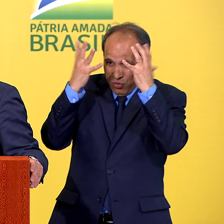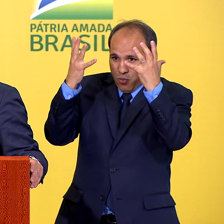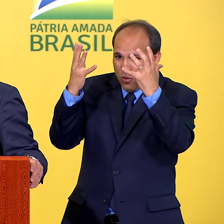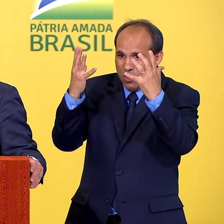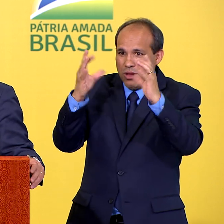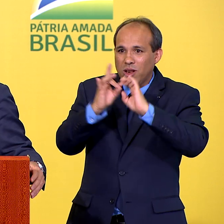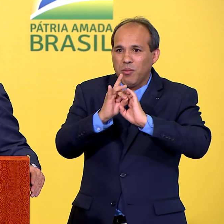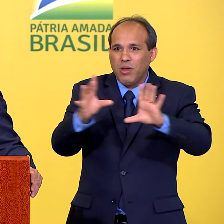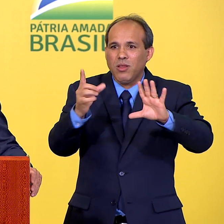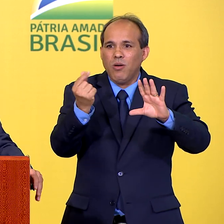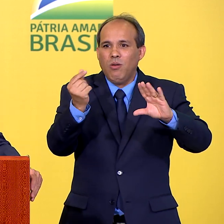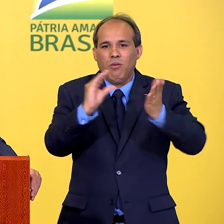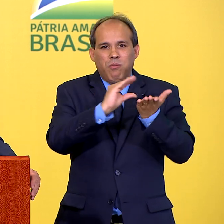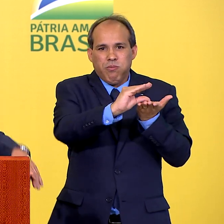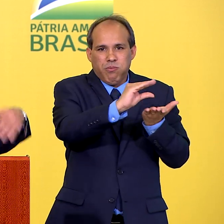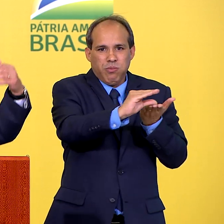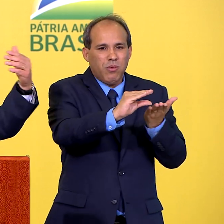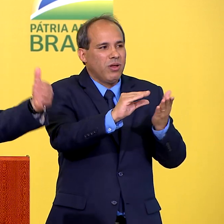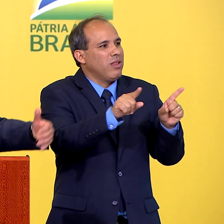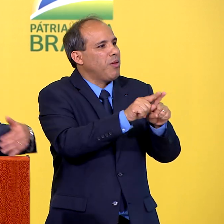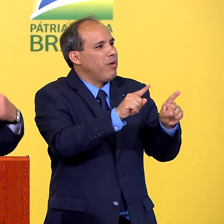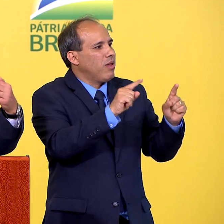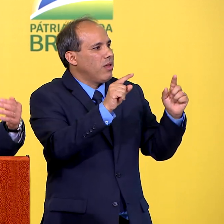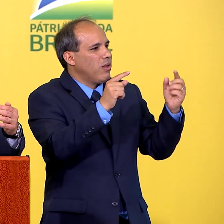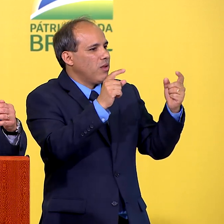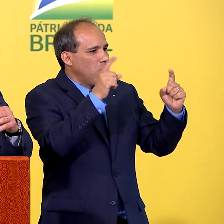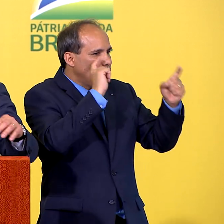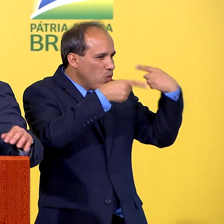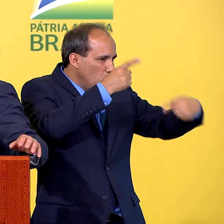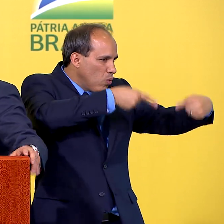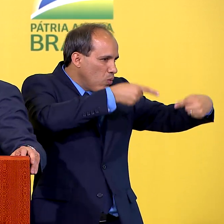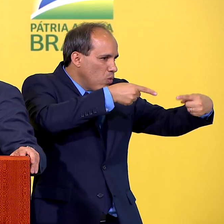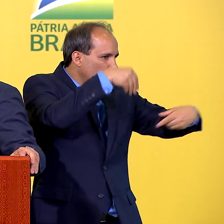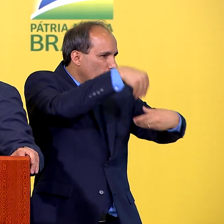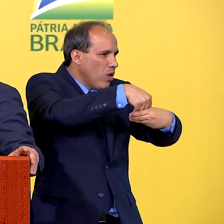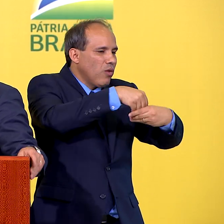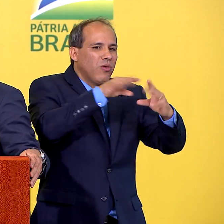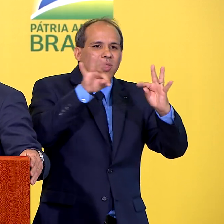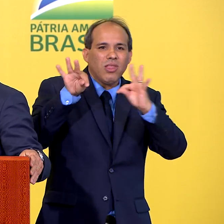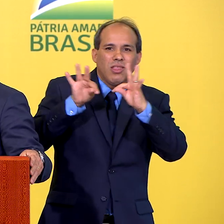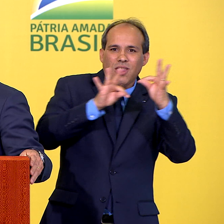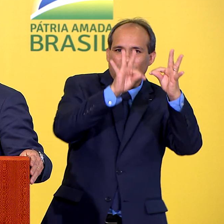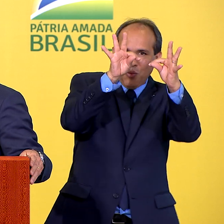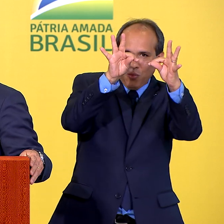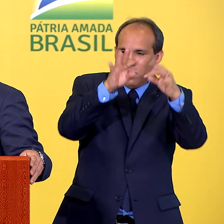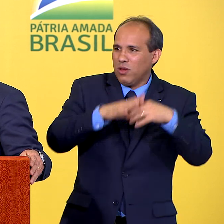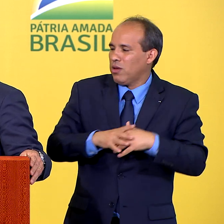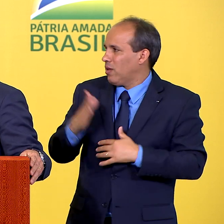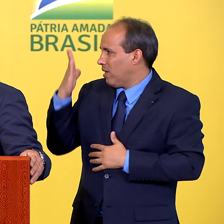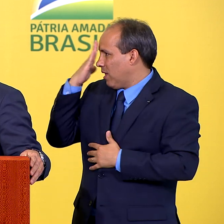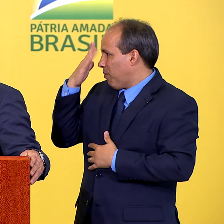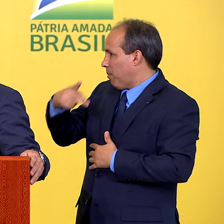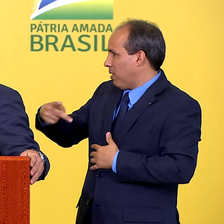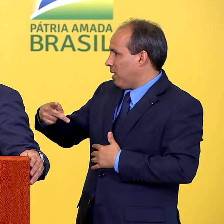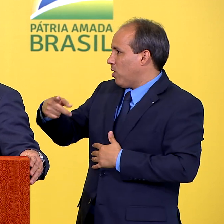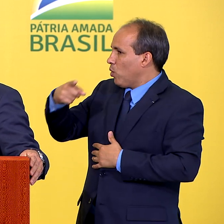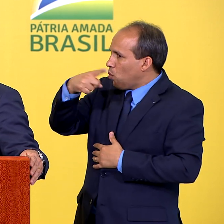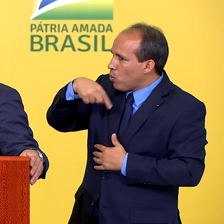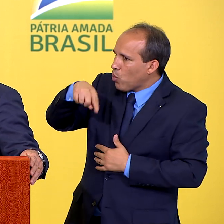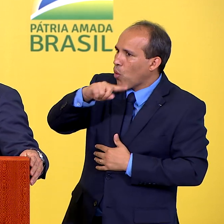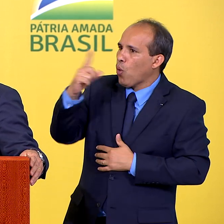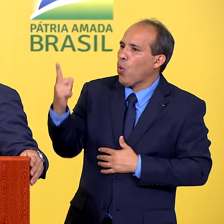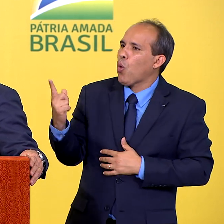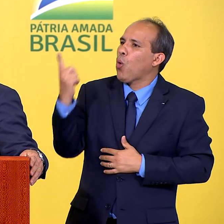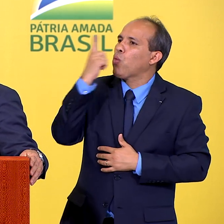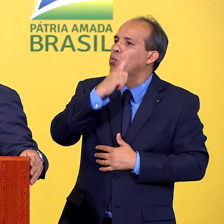dos recursos, que trata da tecnologia que permite, presidente Roberto, que nós tenhamos